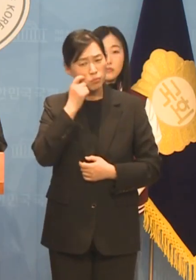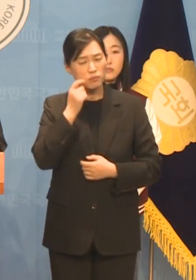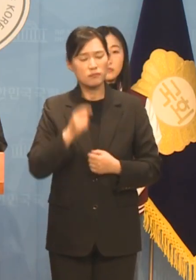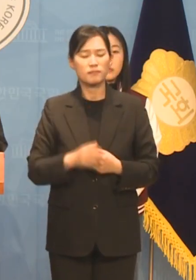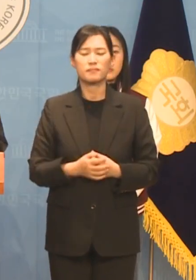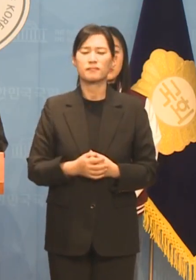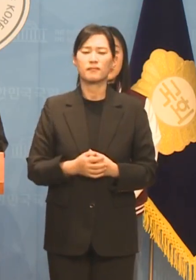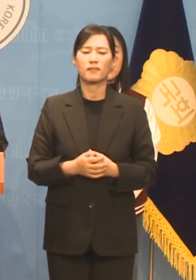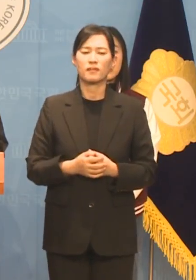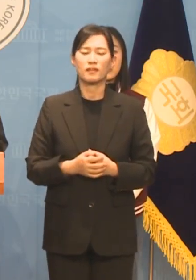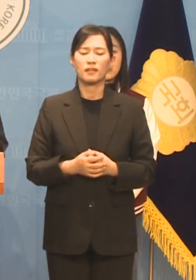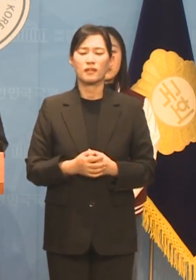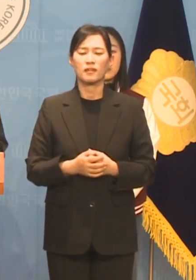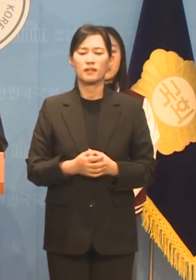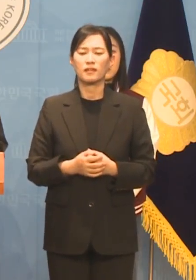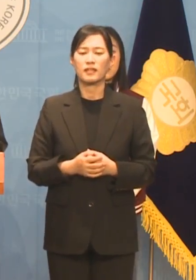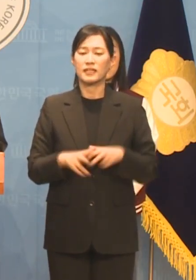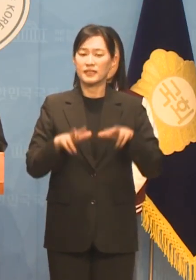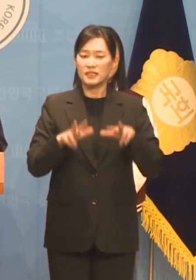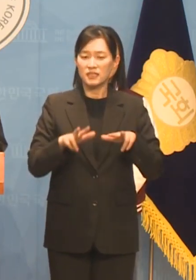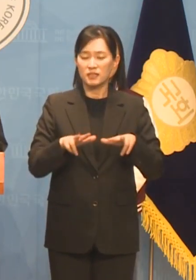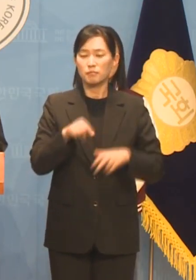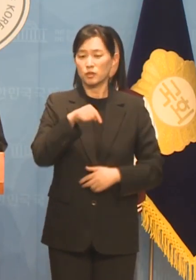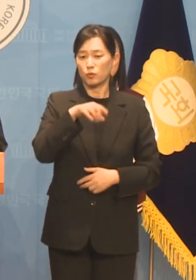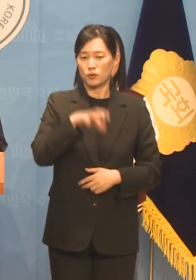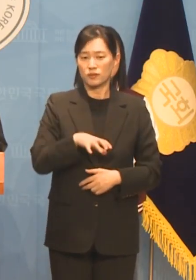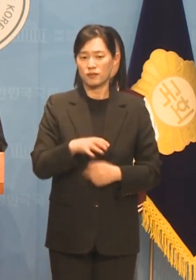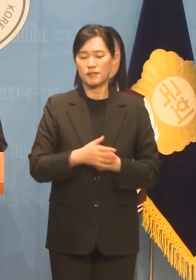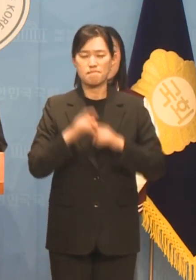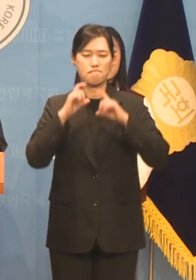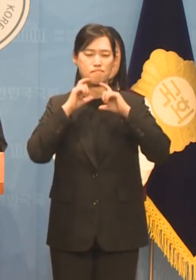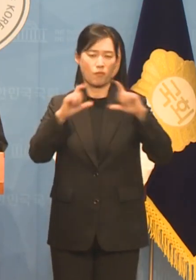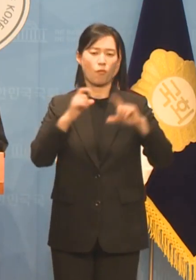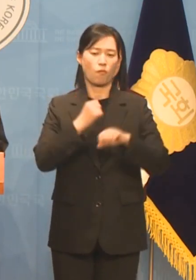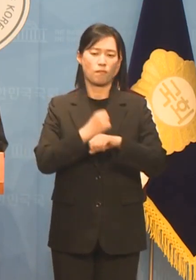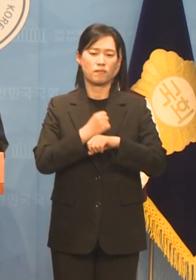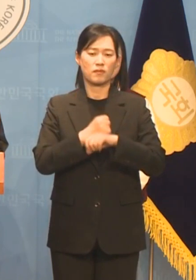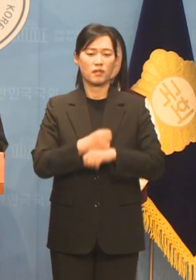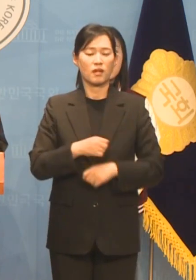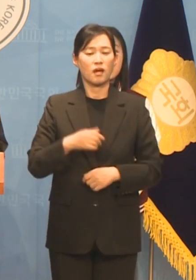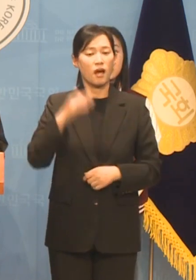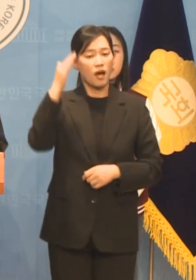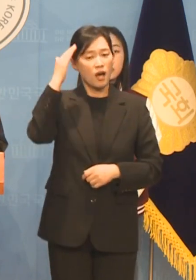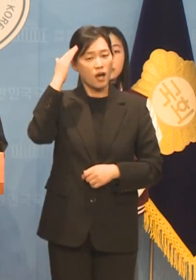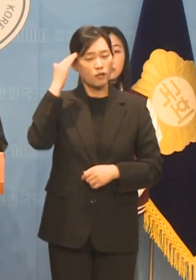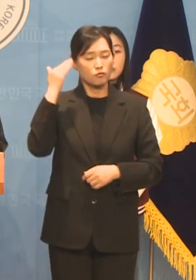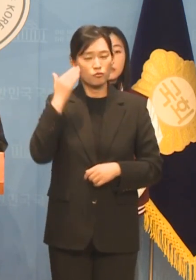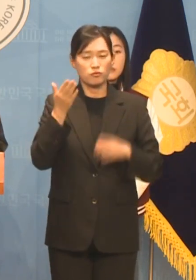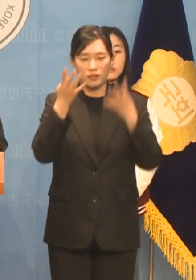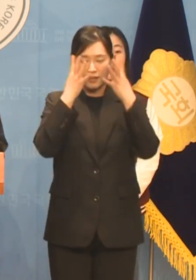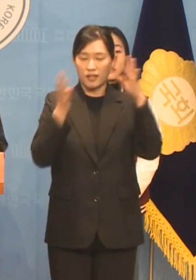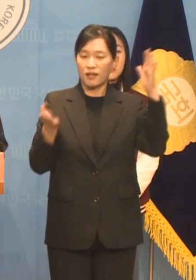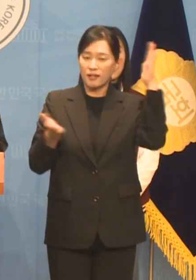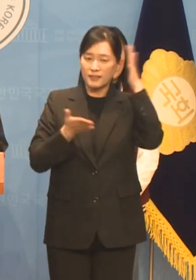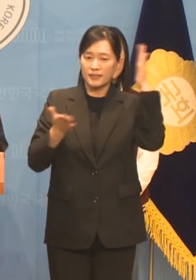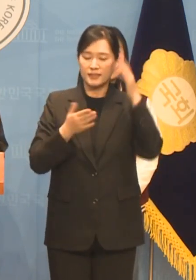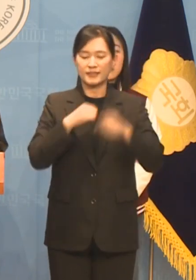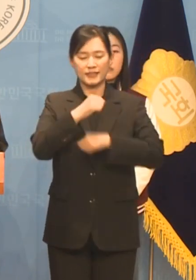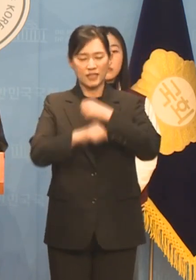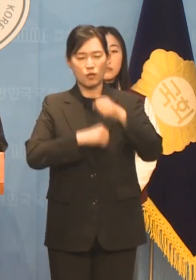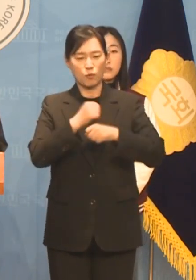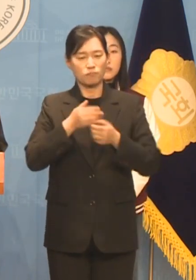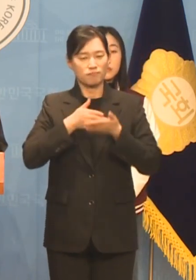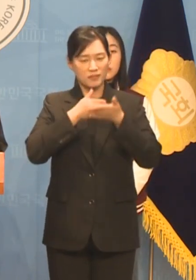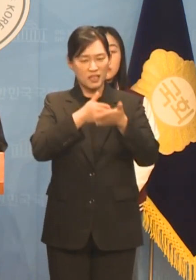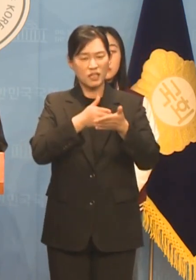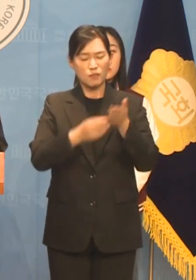것입니까? 지금 이 자리에서 엄중히 경고합니다. 우리 대학생들은 자유로운 의견 개진을